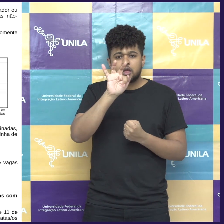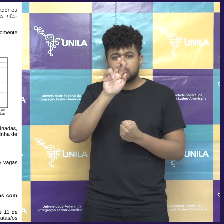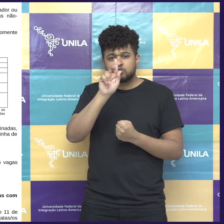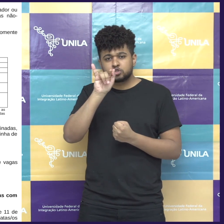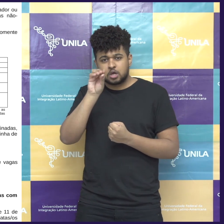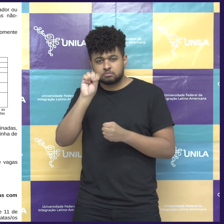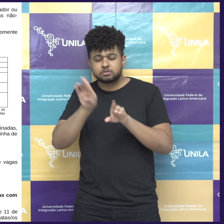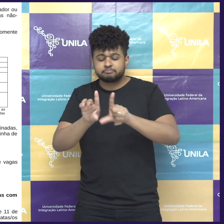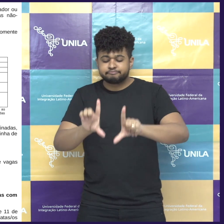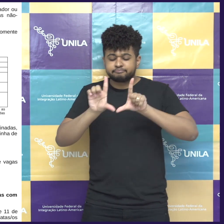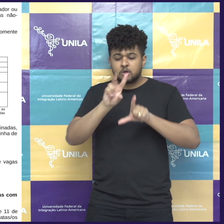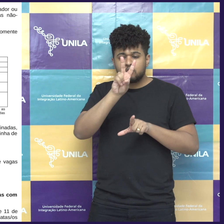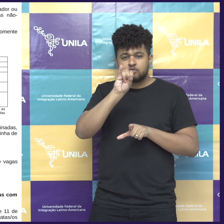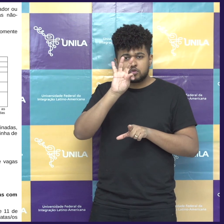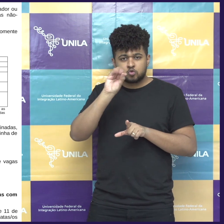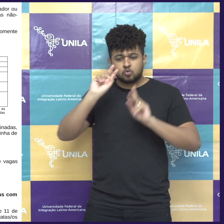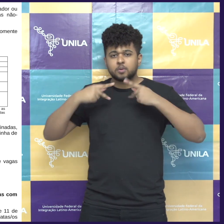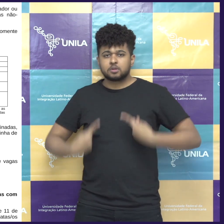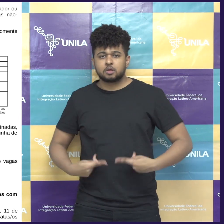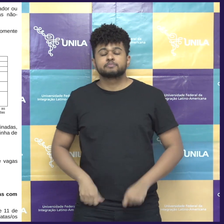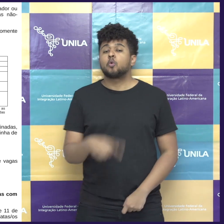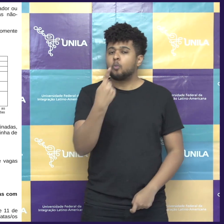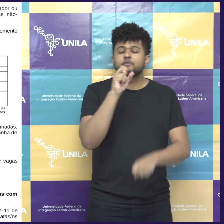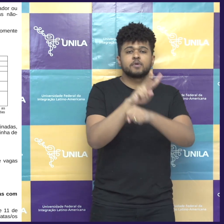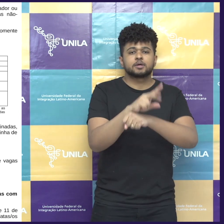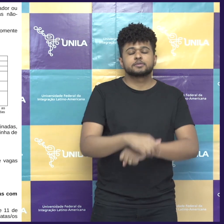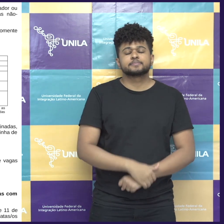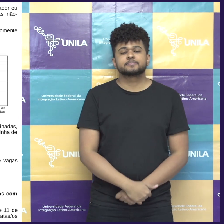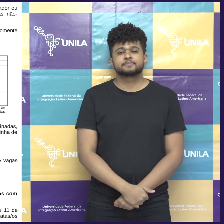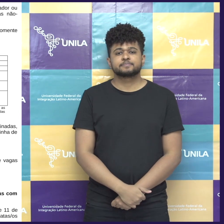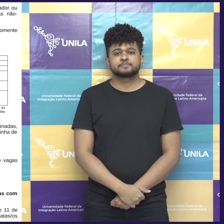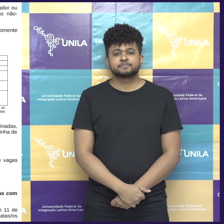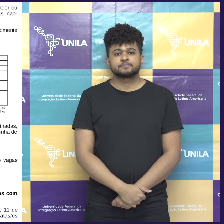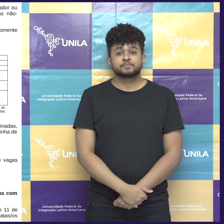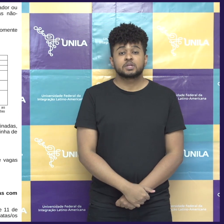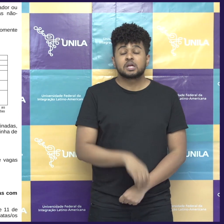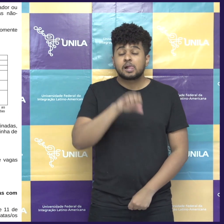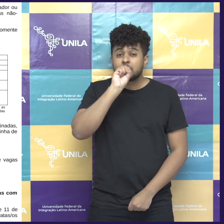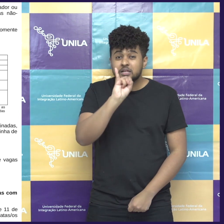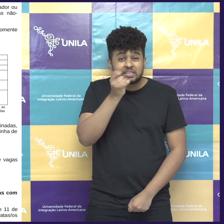e portadores de visto humanitário, 1 vaga. Na hipótese